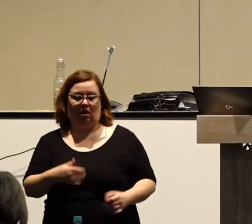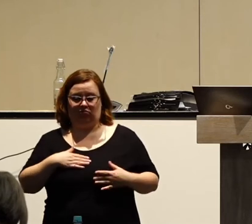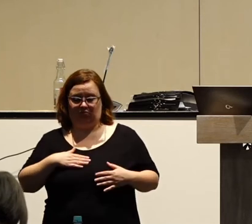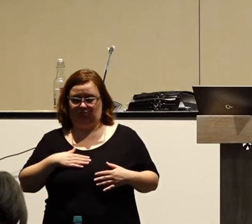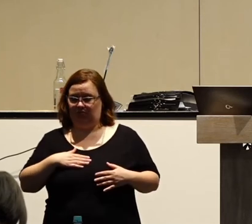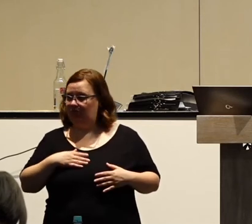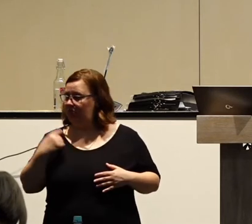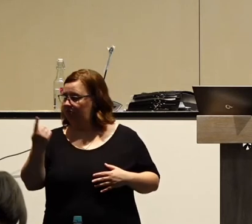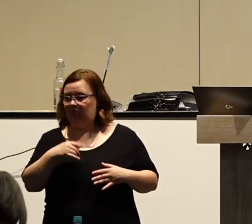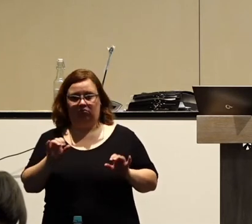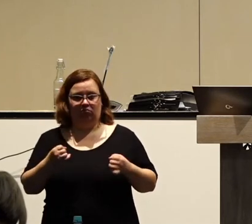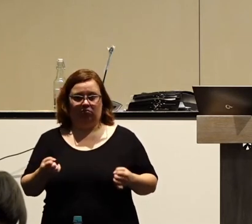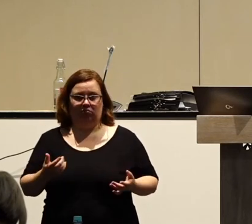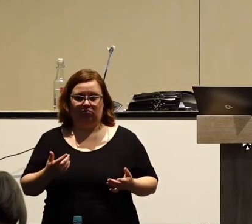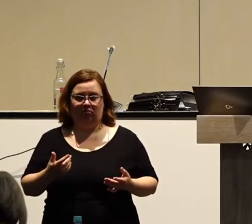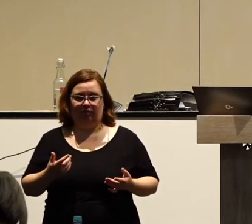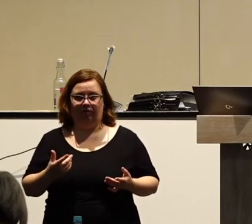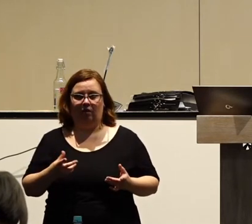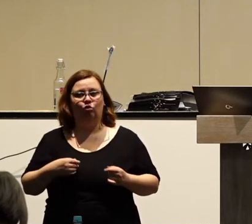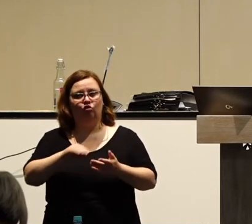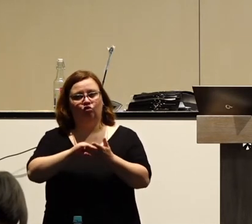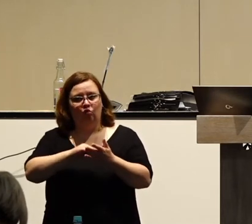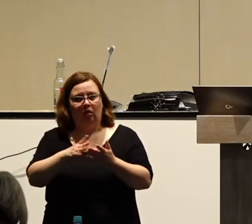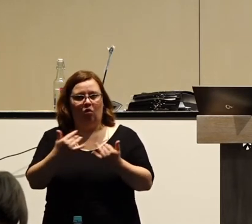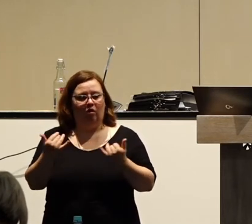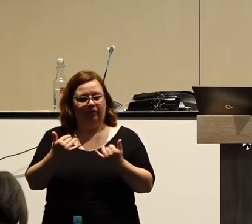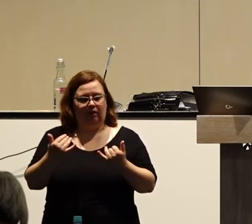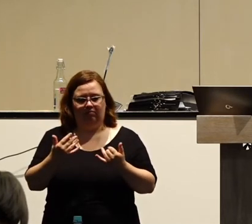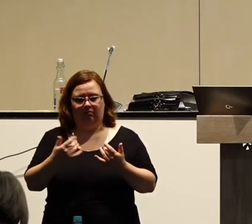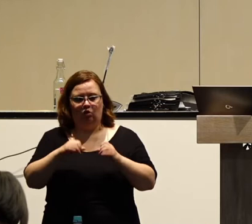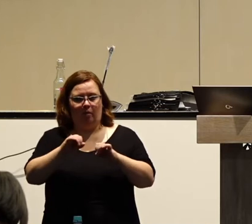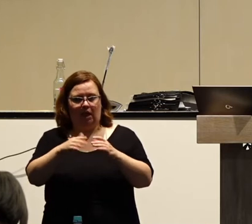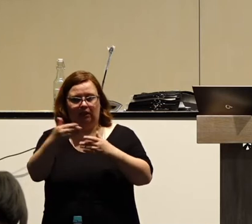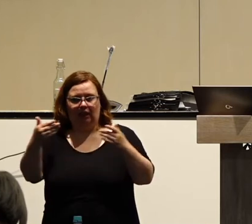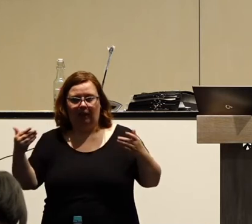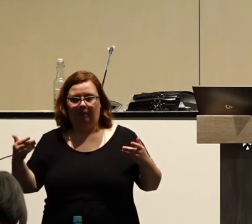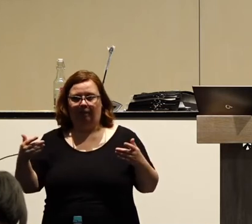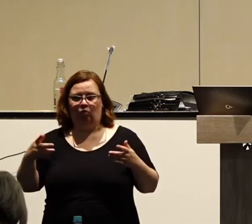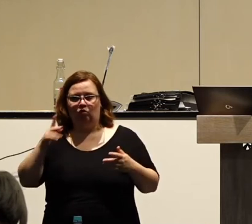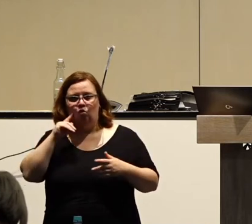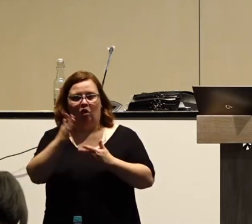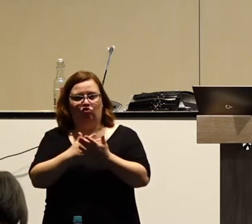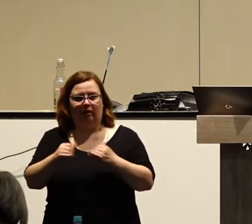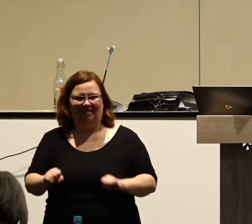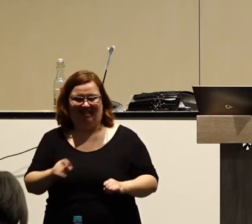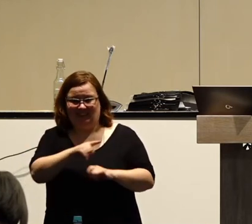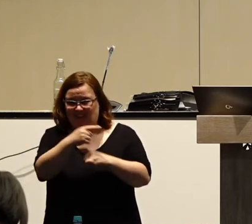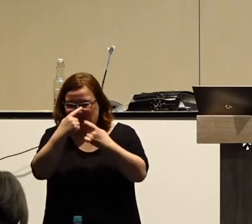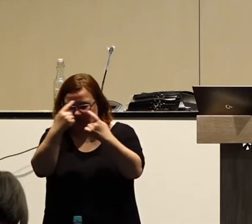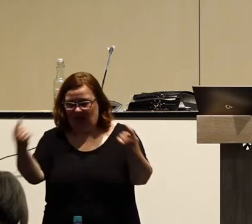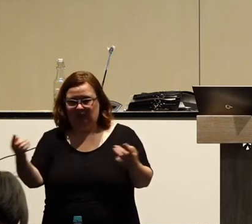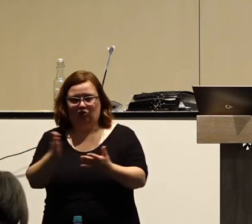wir nicht hier so lapidar irgendwie sagen. Wir müssen den Schulen also irgendwie die Kompetenz zusprechen, das entscheidet ihr.